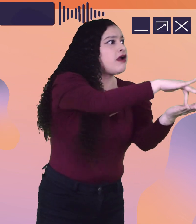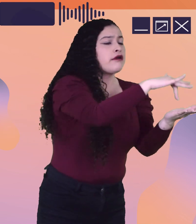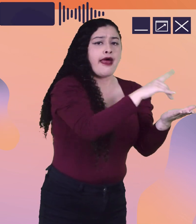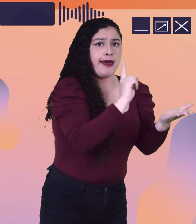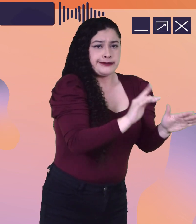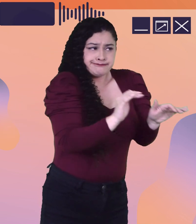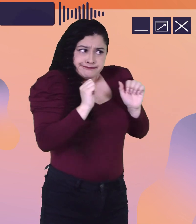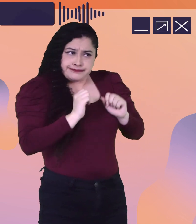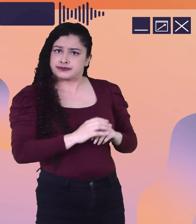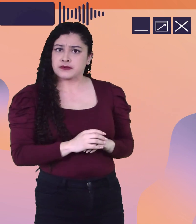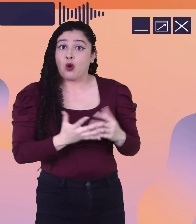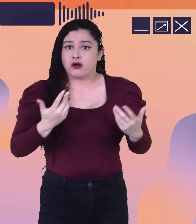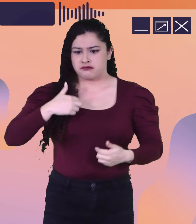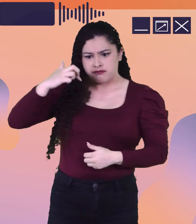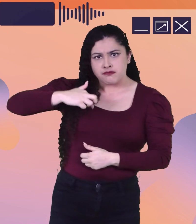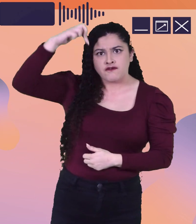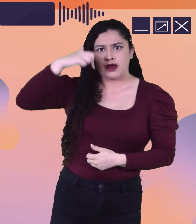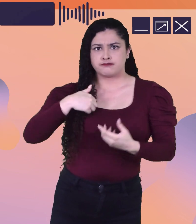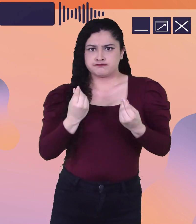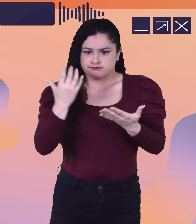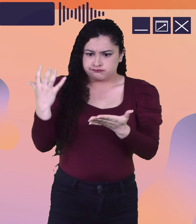ni en el manejo de nuestras finanzas,